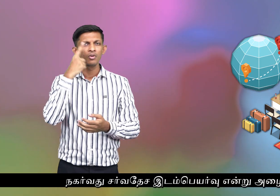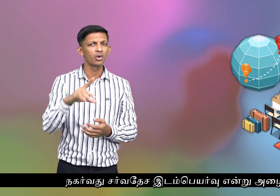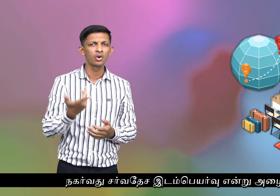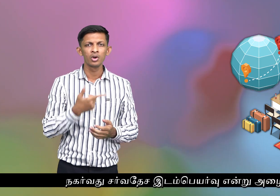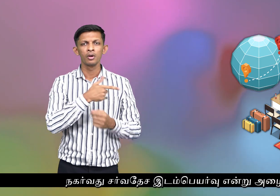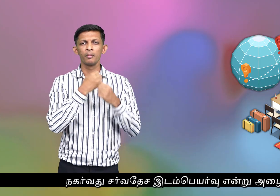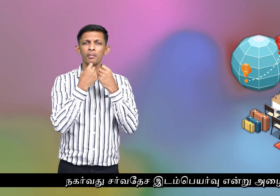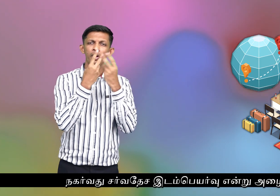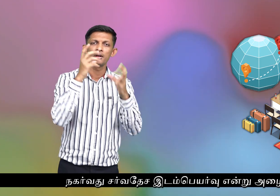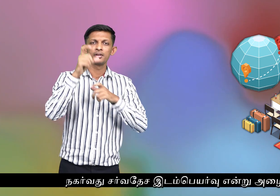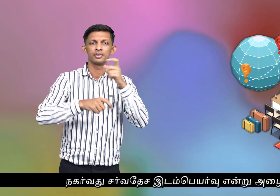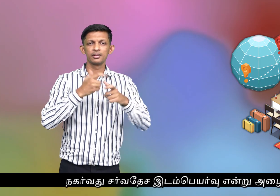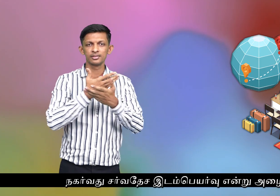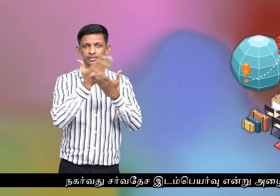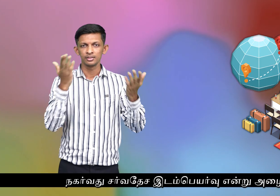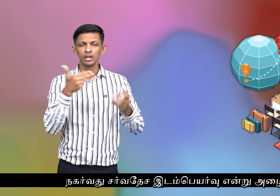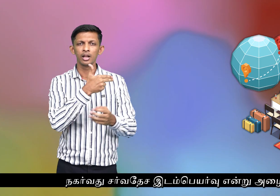என்று அழைக்கப்படுகிறது.